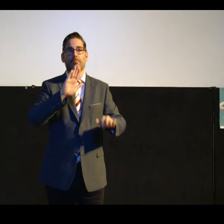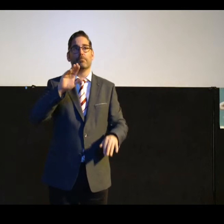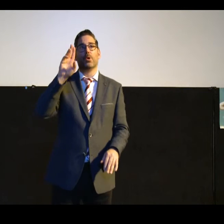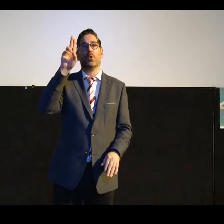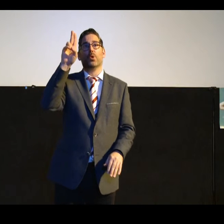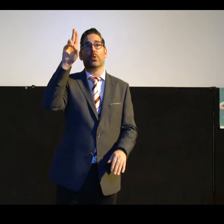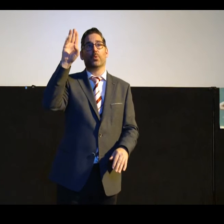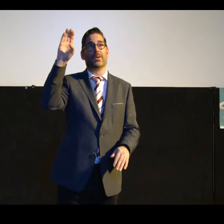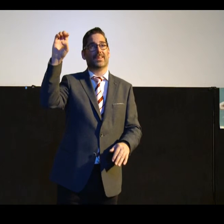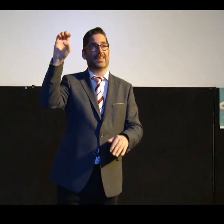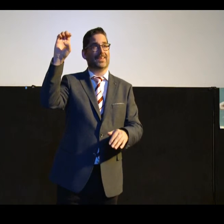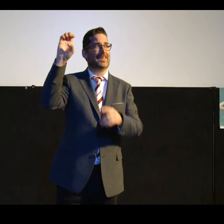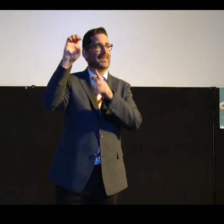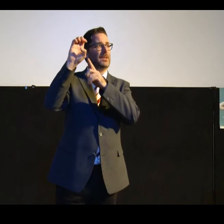este momento, se me cae la baba.